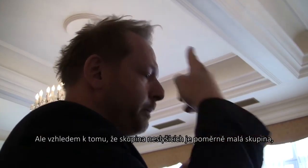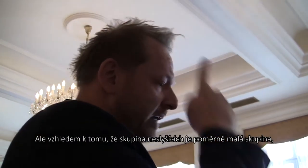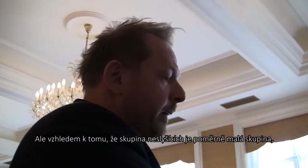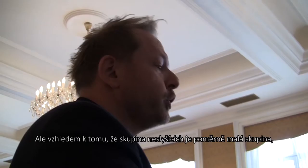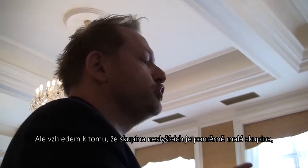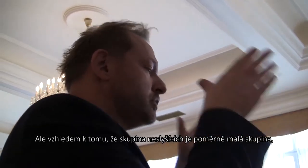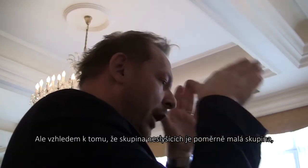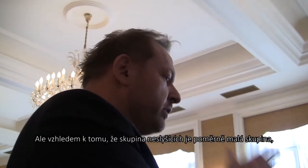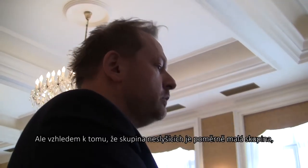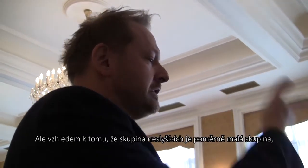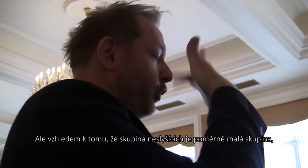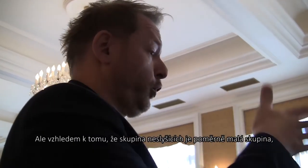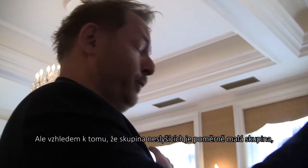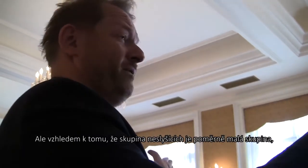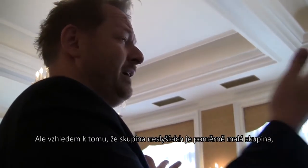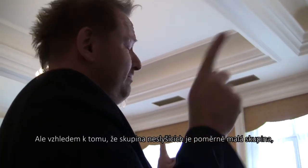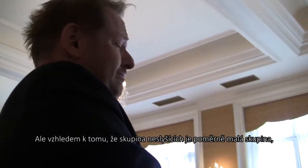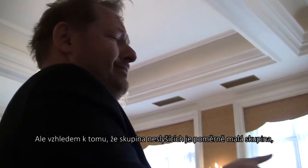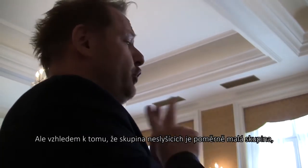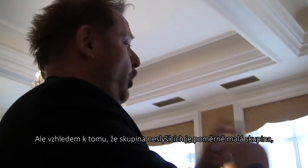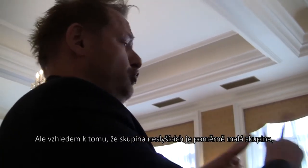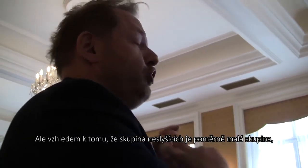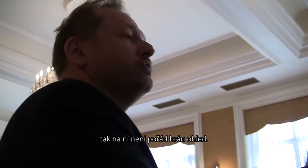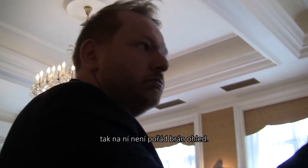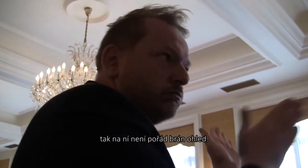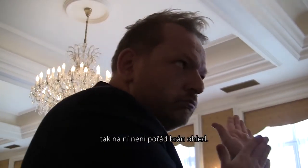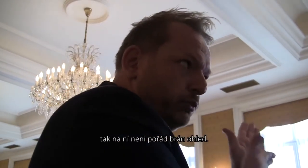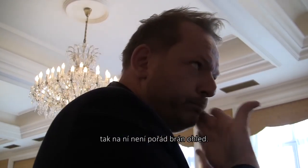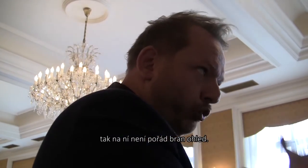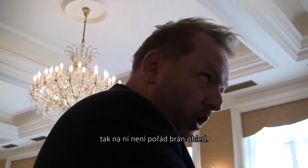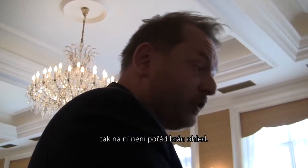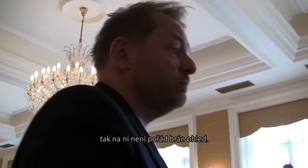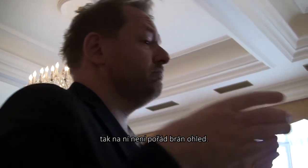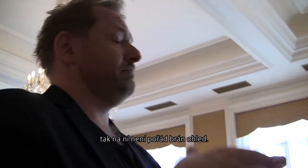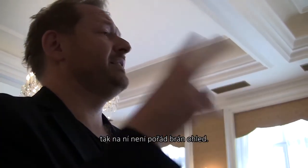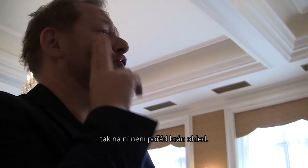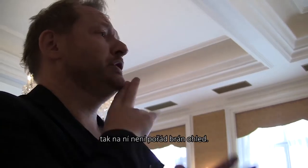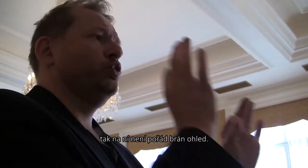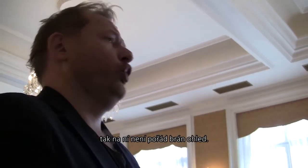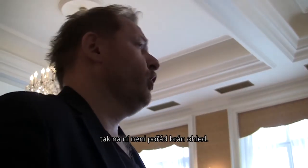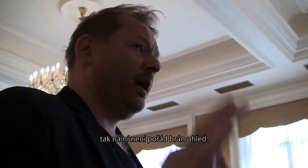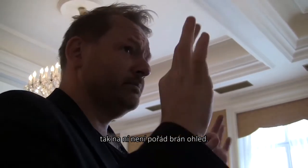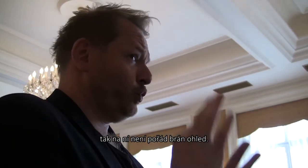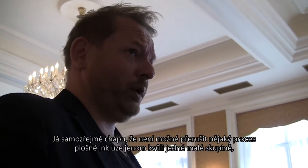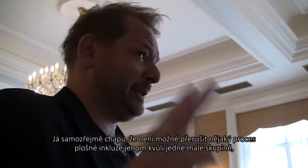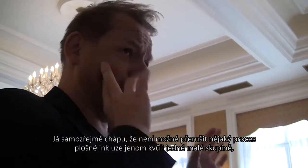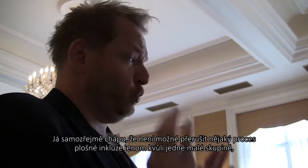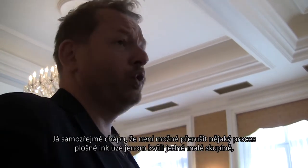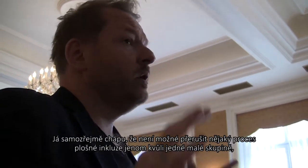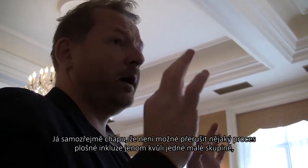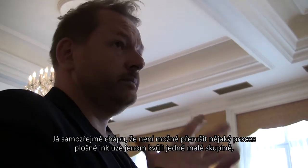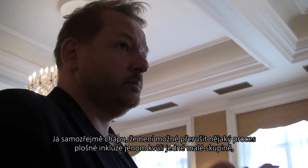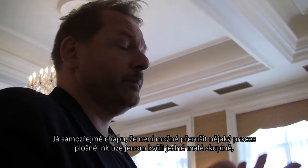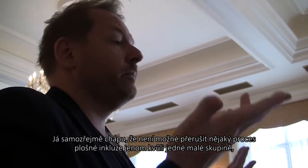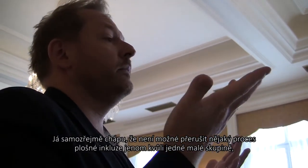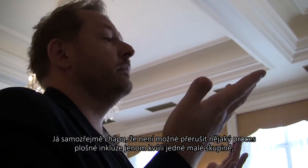k tomu, že skupina neslyšících je poměrně malá skupina, tak na ní pořád není brát ohled. Není brán ohled. Já samozřejmě